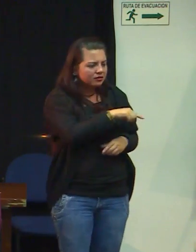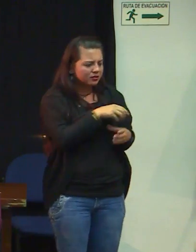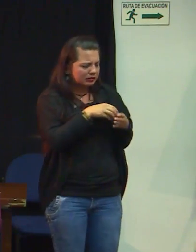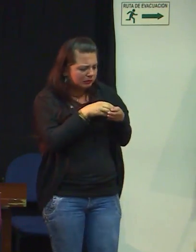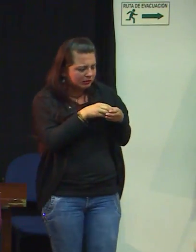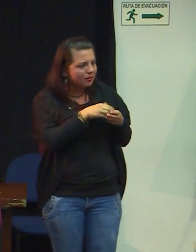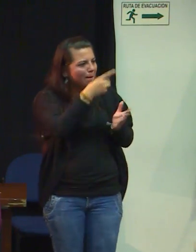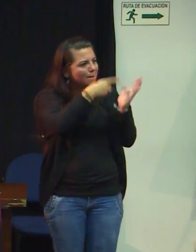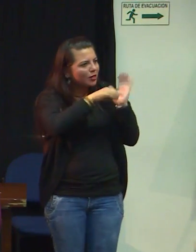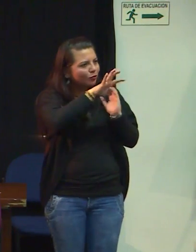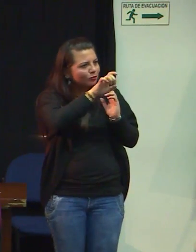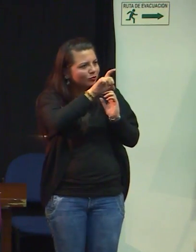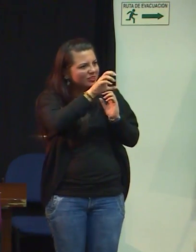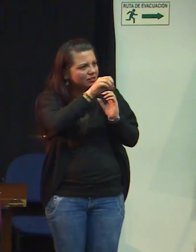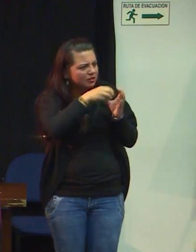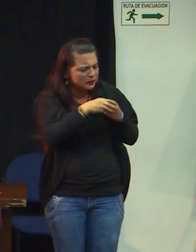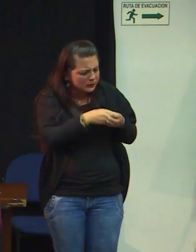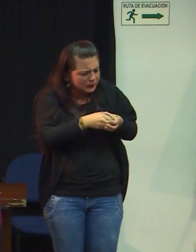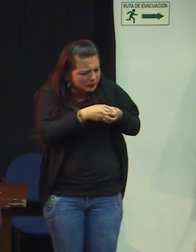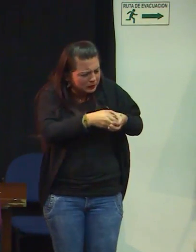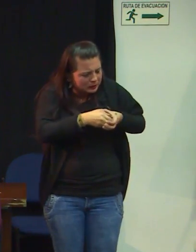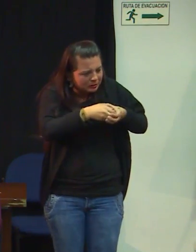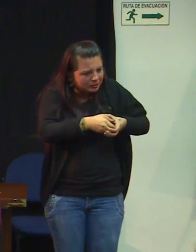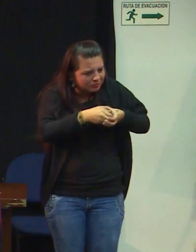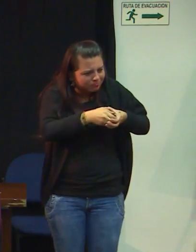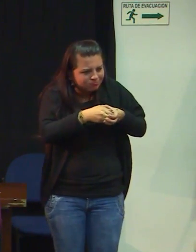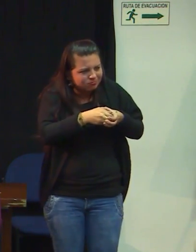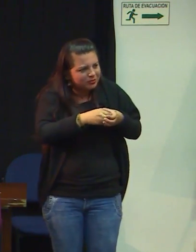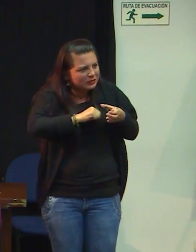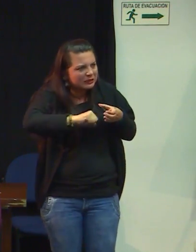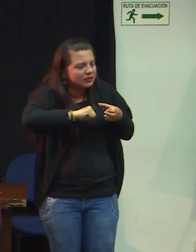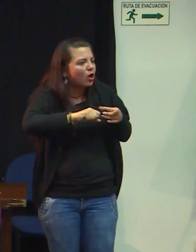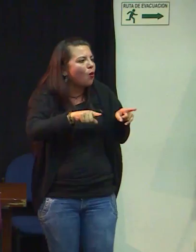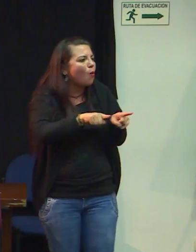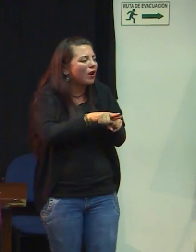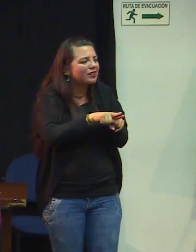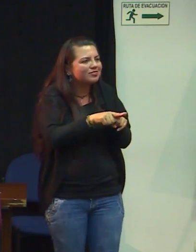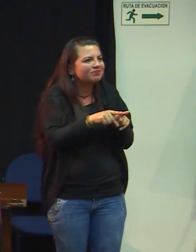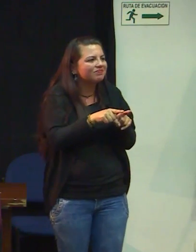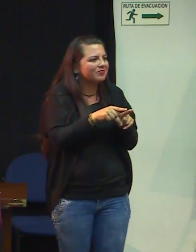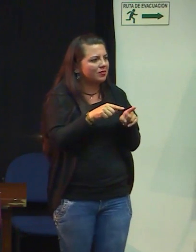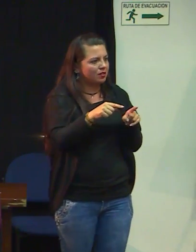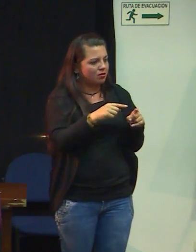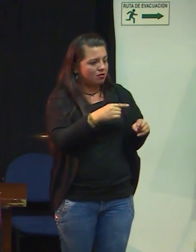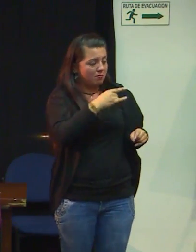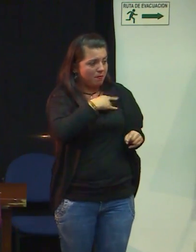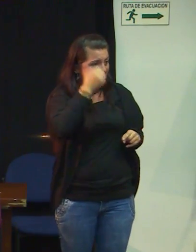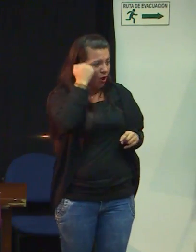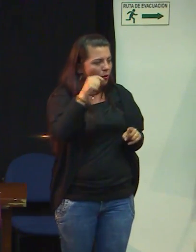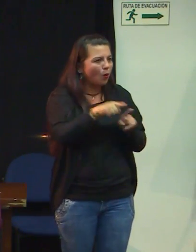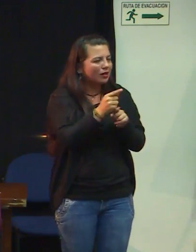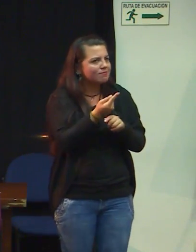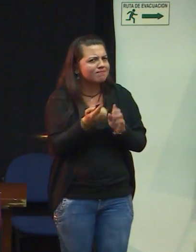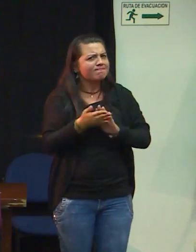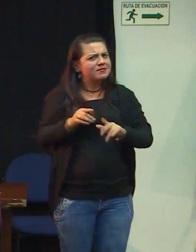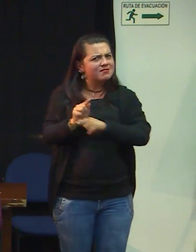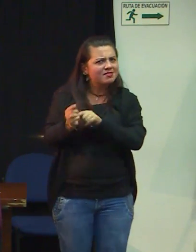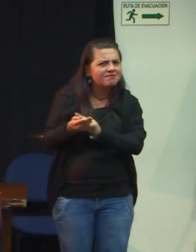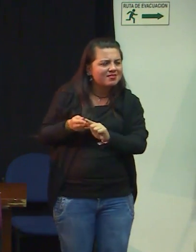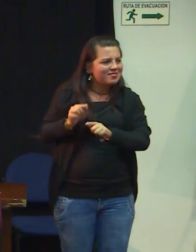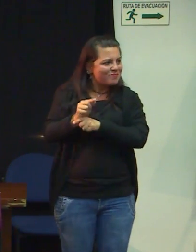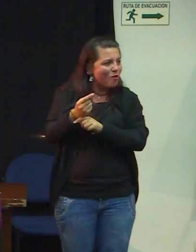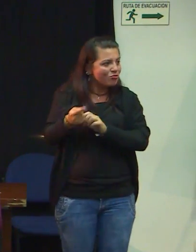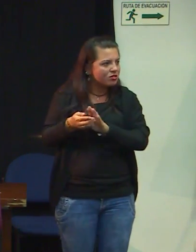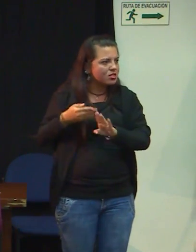60, se empieza entonces a gestar como nicho crítico la Universidad Pedagógica Nacional, que ya así pues fue